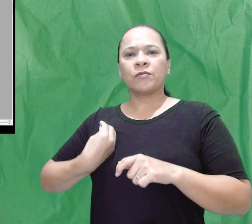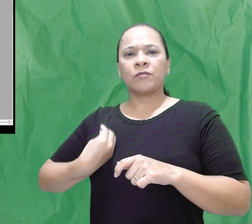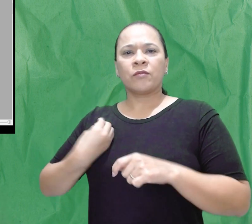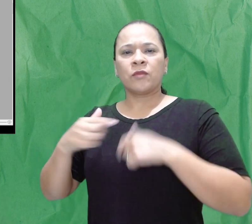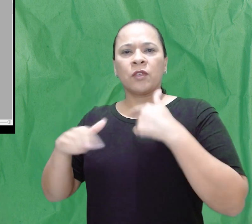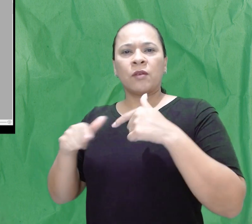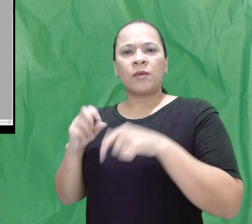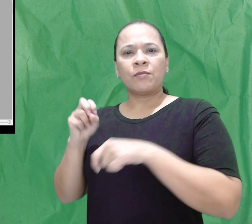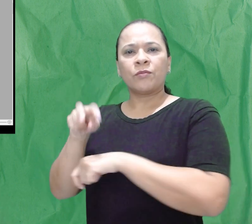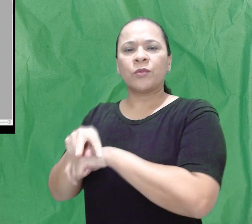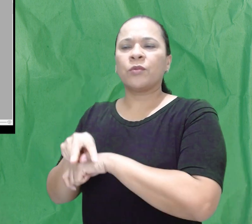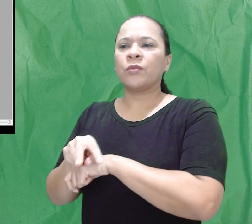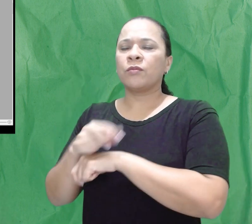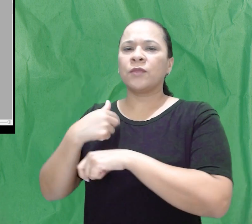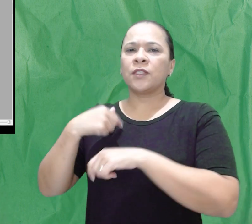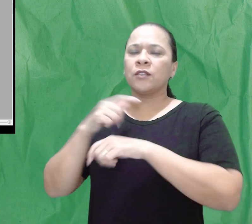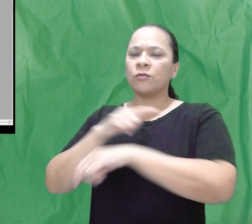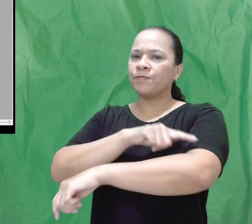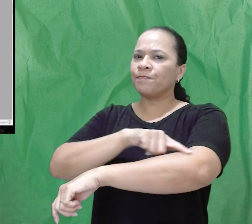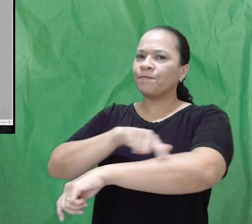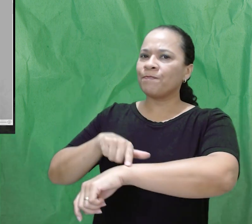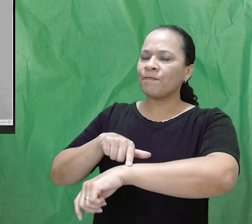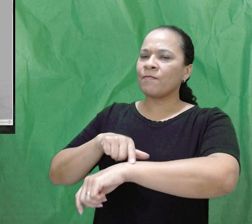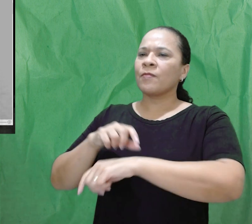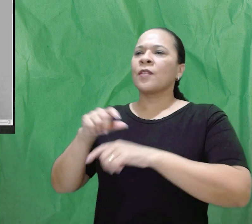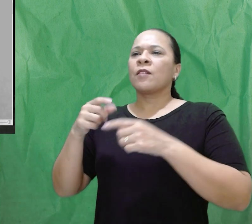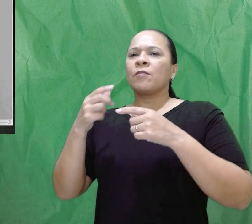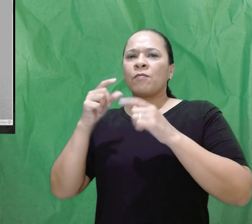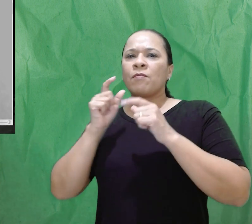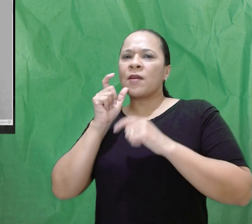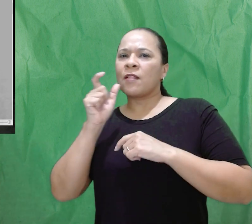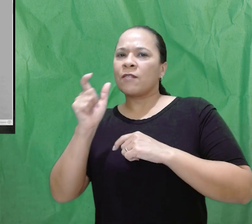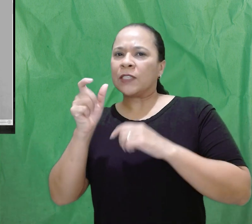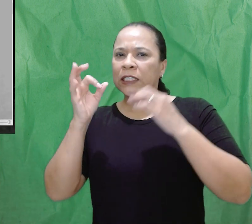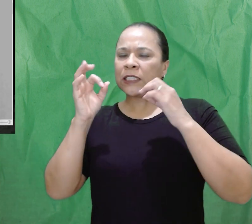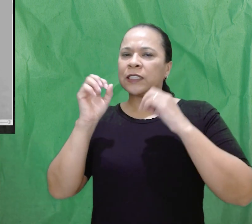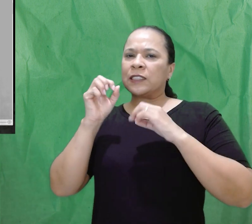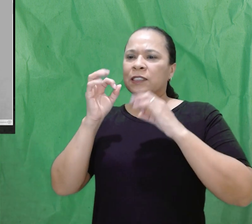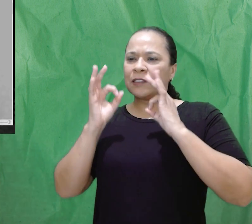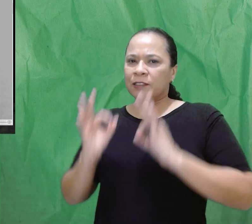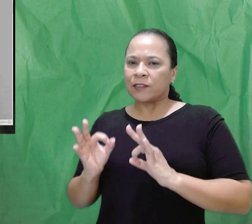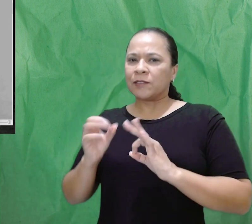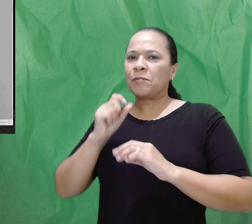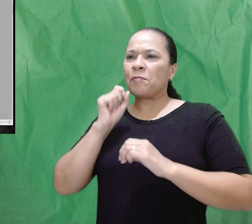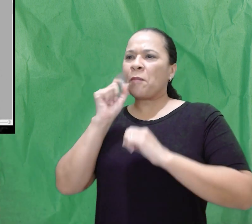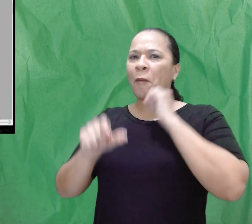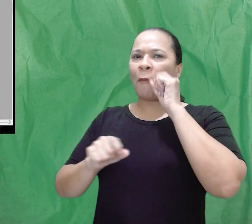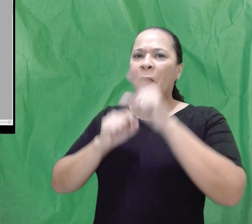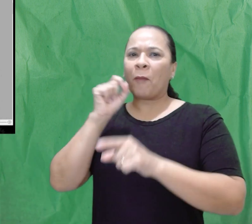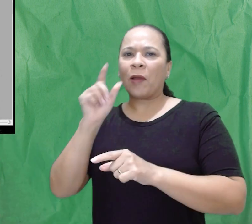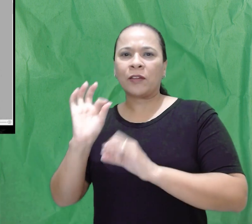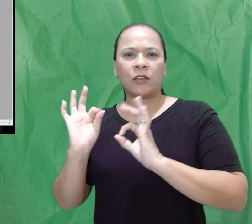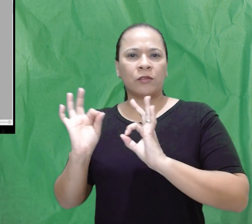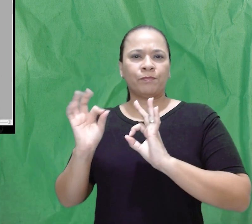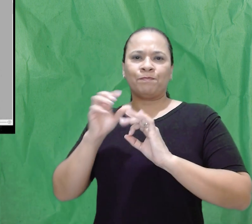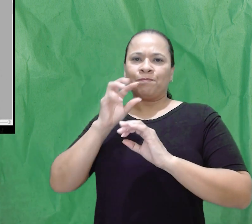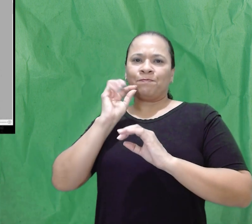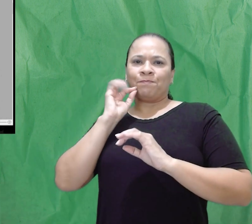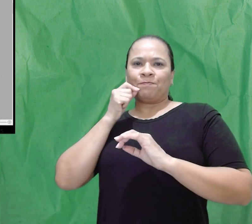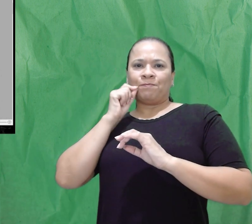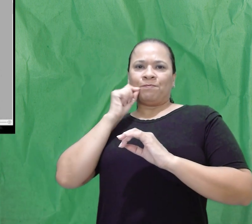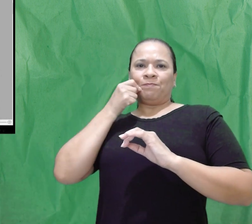palavras vulgares e também gírias em excesso. A proatividade é uma característica muito procurada e